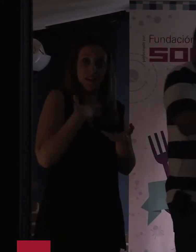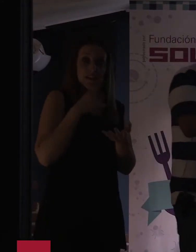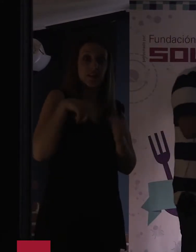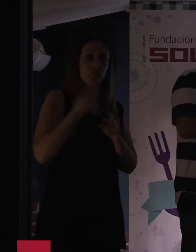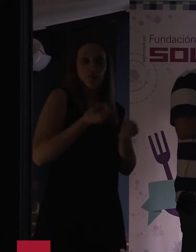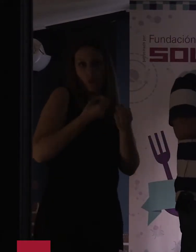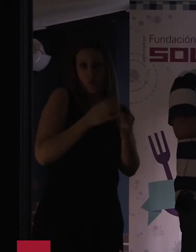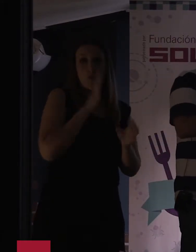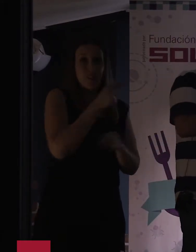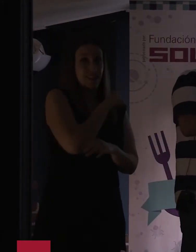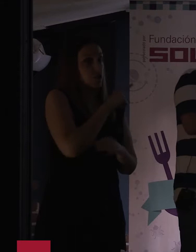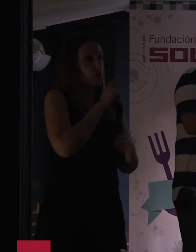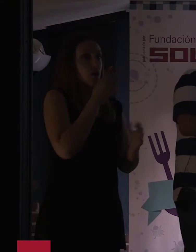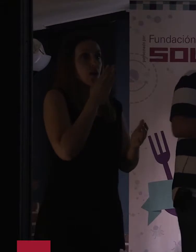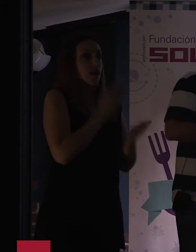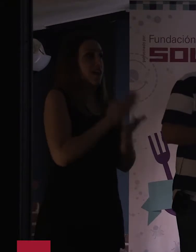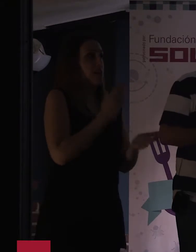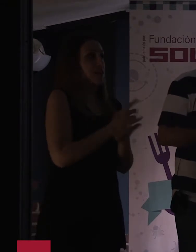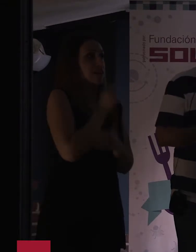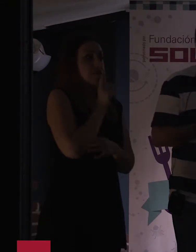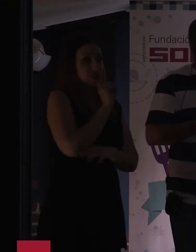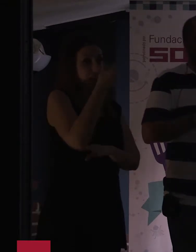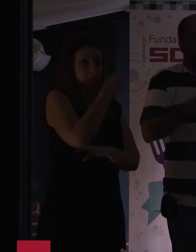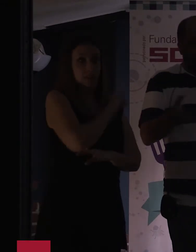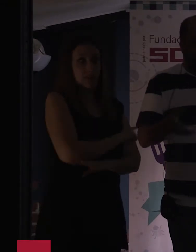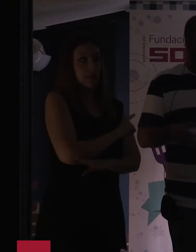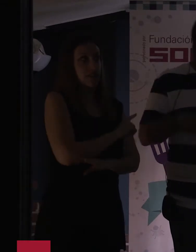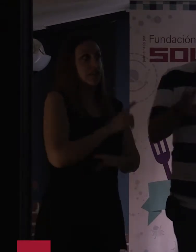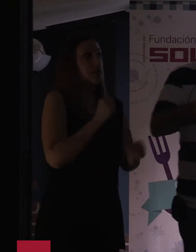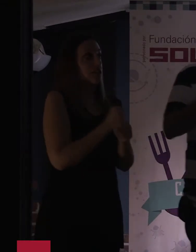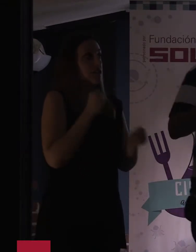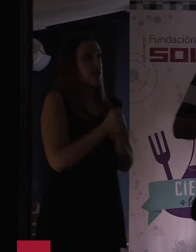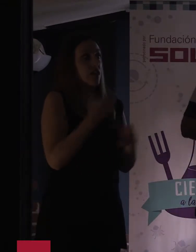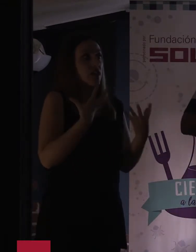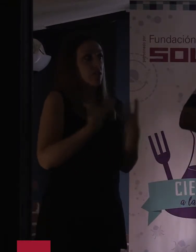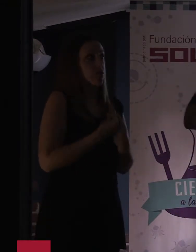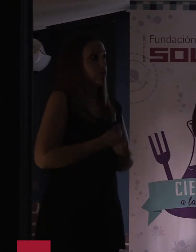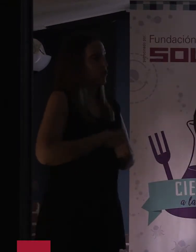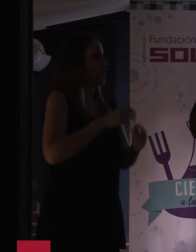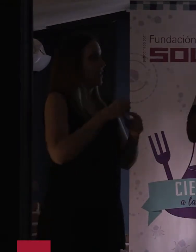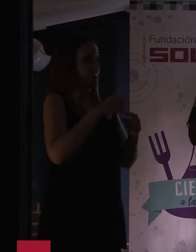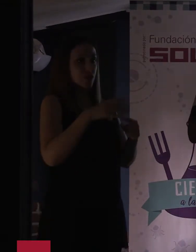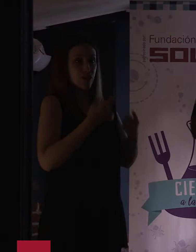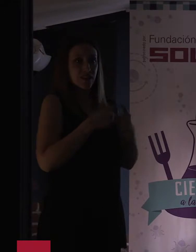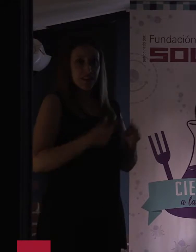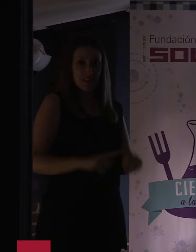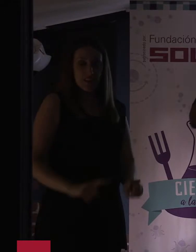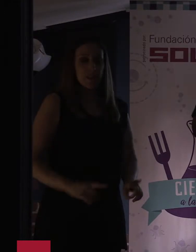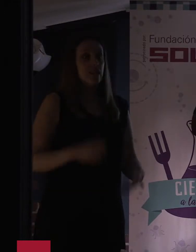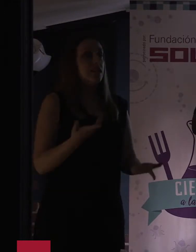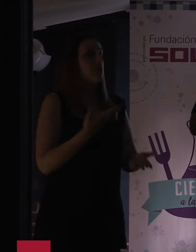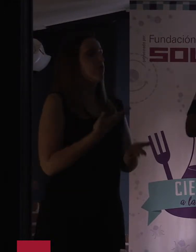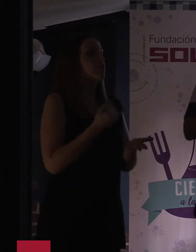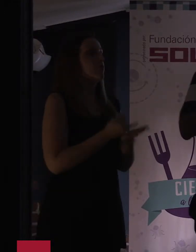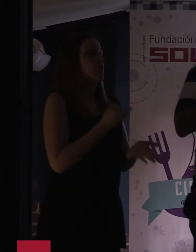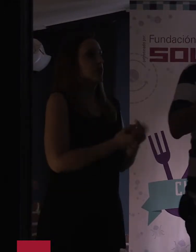complicado. Es la parte más compleja del proyecto. Trabajamos con muchos tipos de sensores diferentes, estamos probando muchas